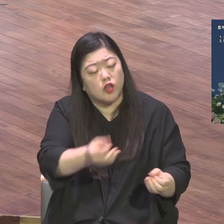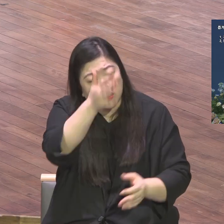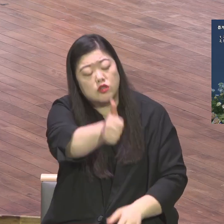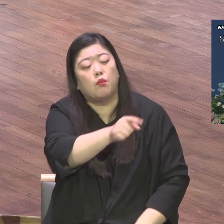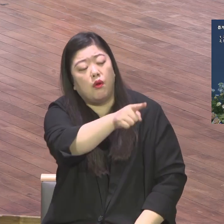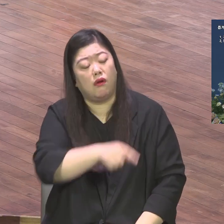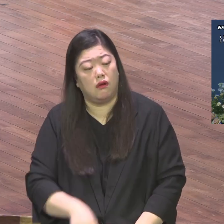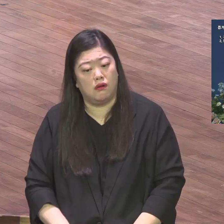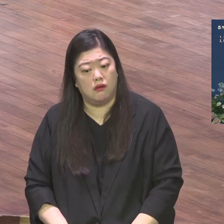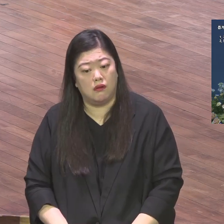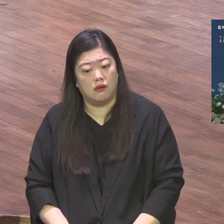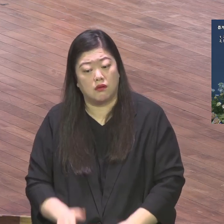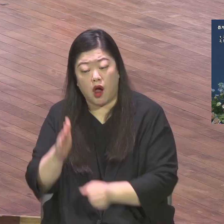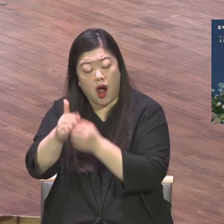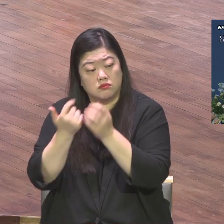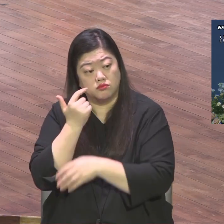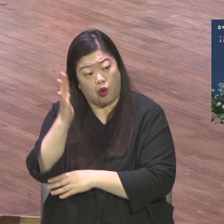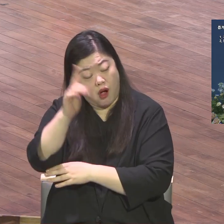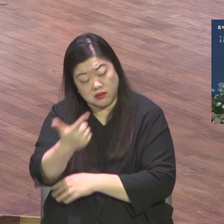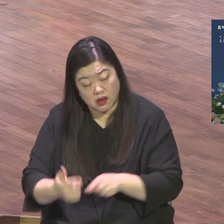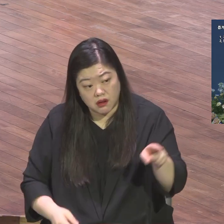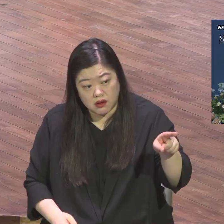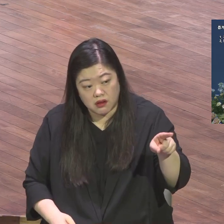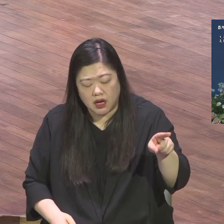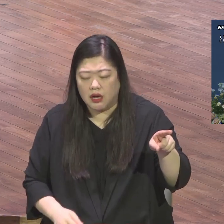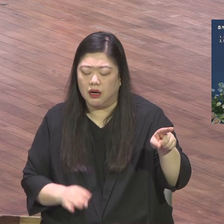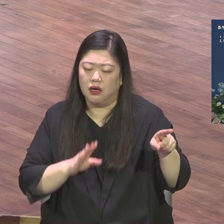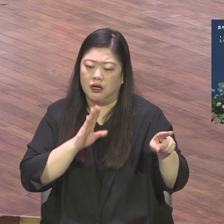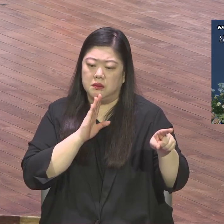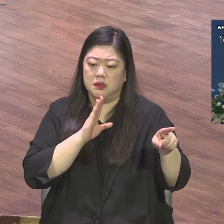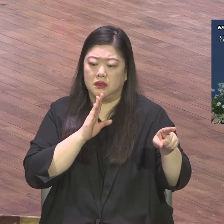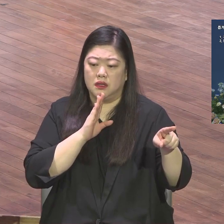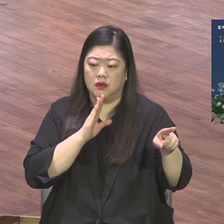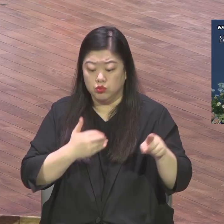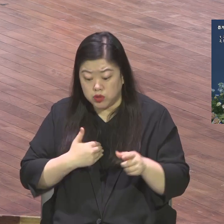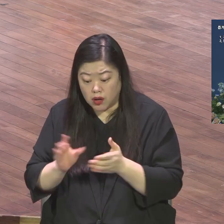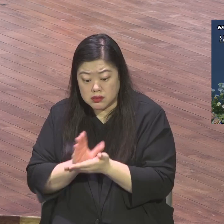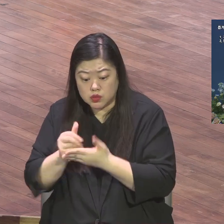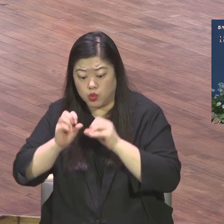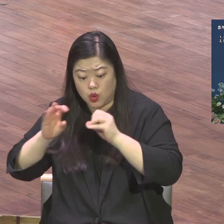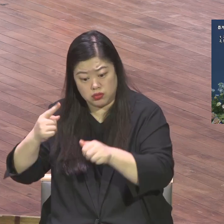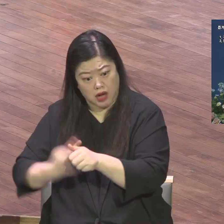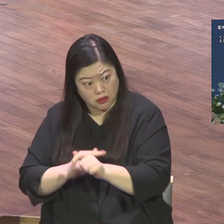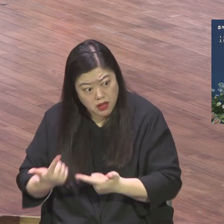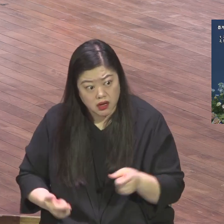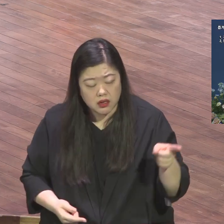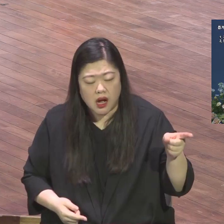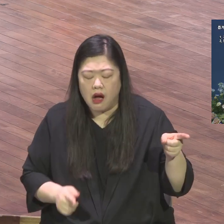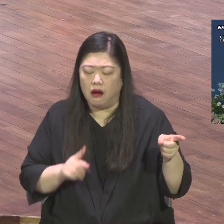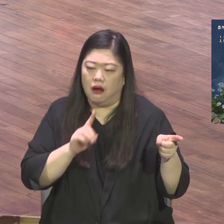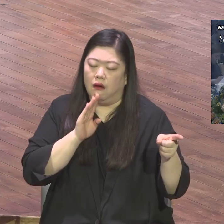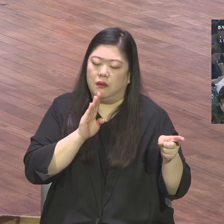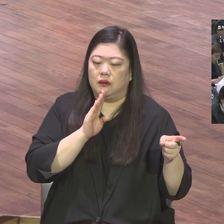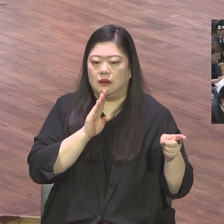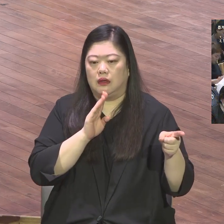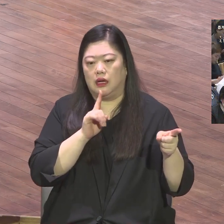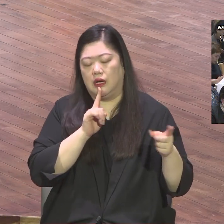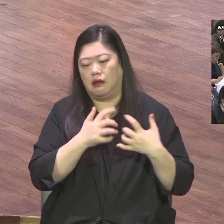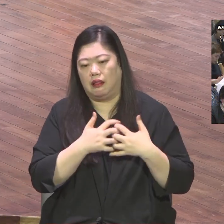하나님께 영광을 돌려야지. 영계 모든 성도들 언제나 여러분 하나님 제일 주의되시기